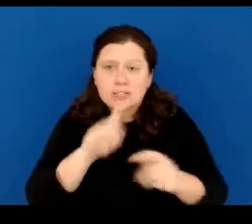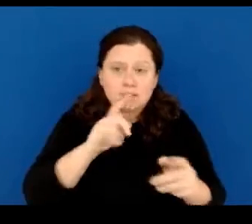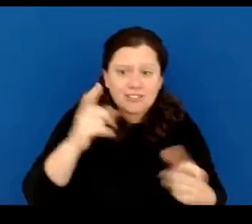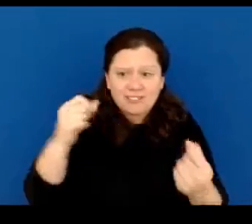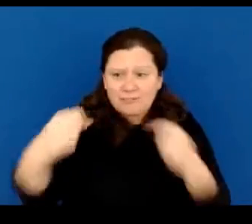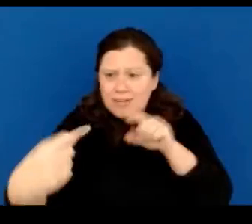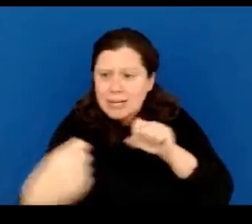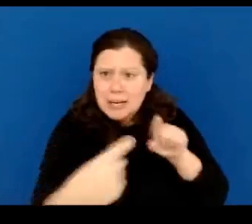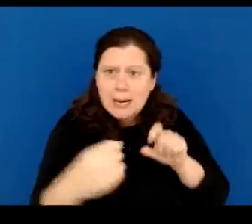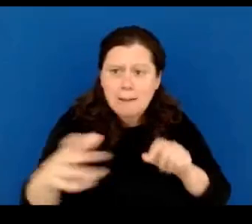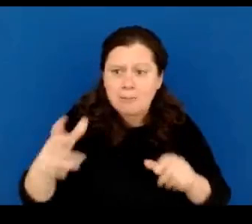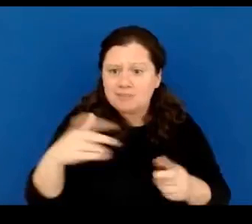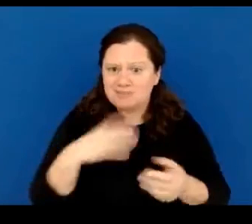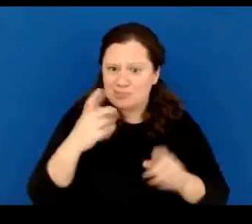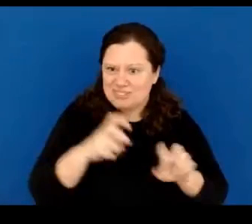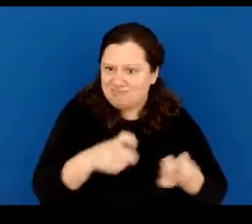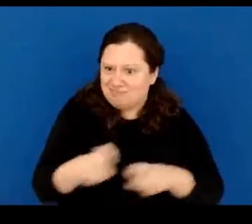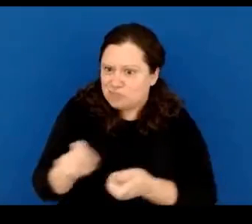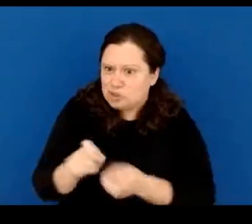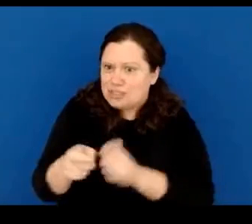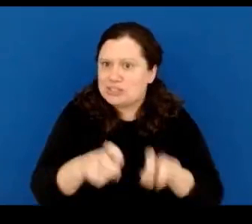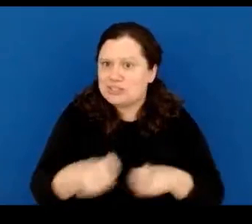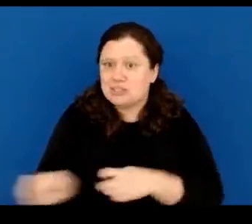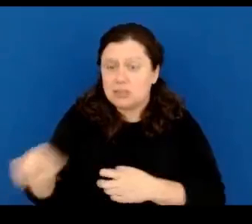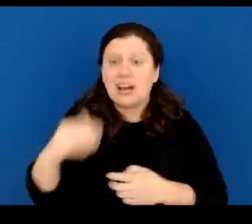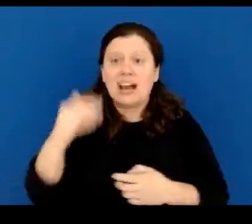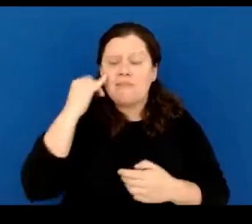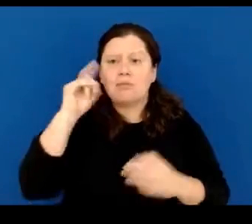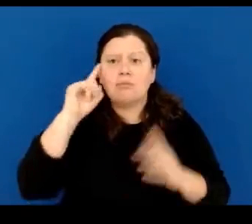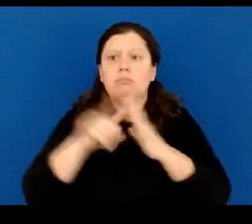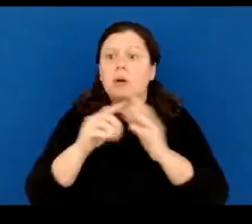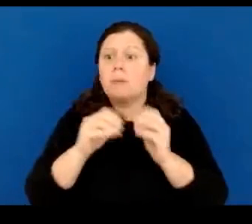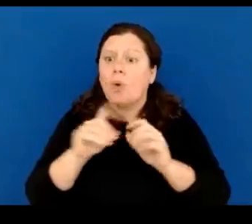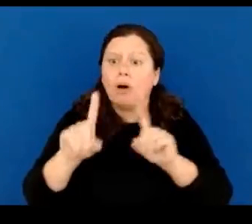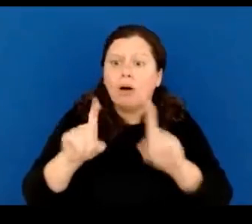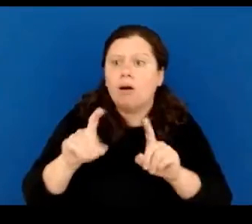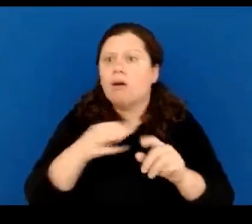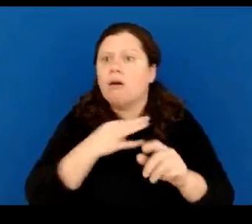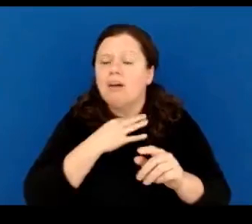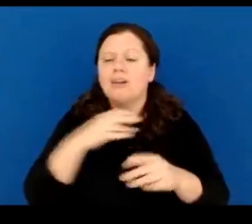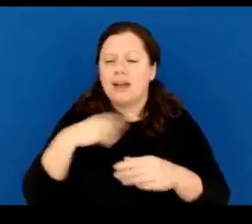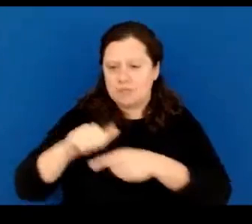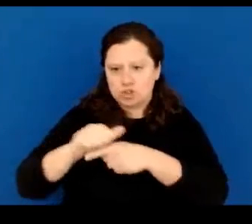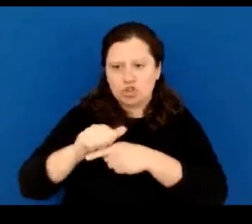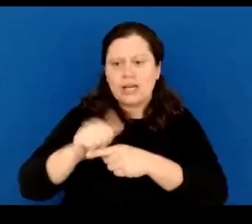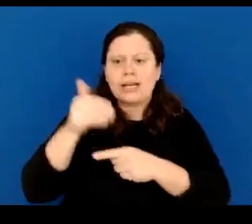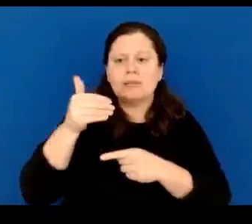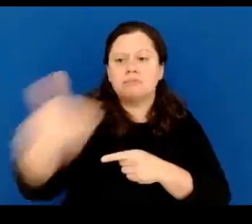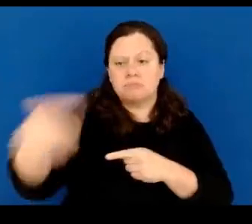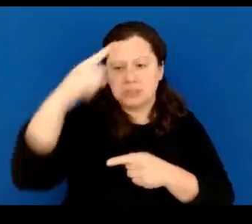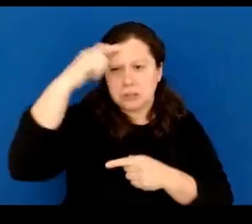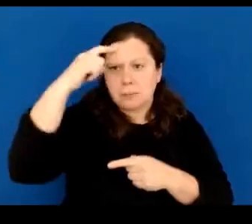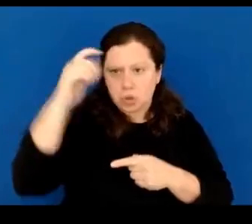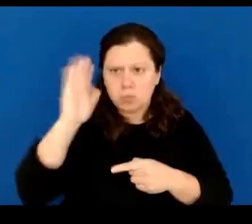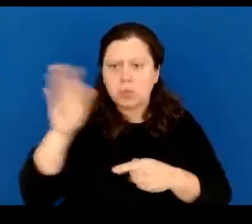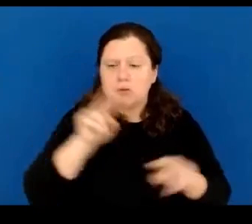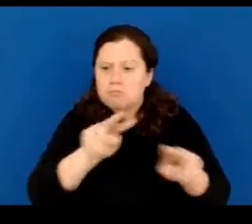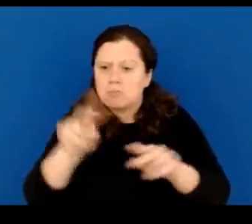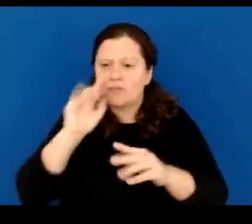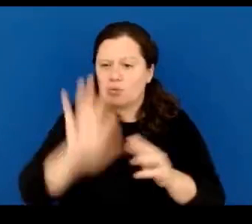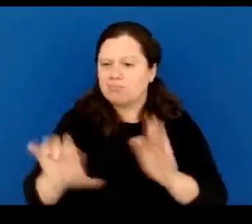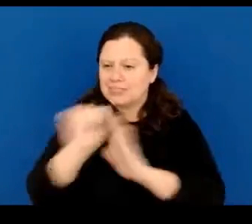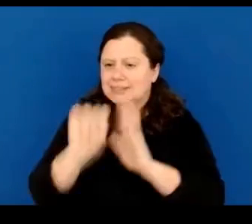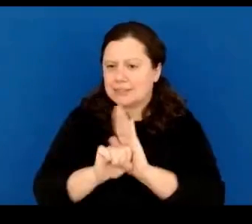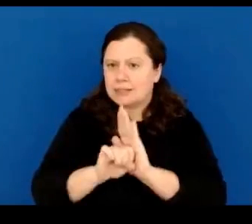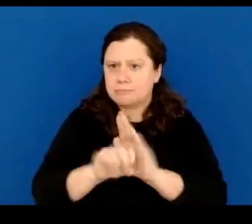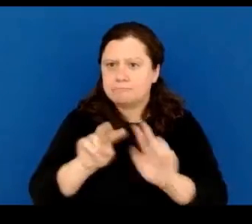提供培訓同埋支持嘅選擇，請留意最新嘅消息。如果你有興趣知道更多呢項目嘅更